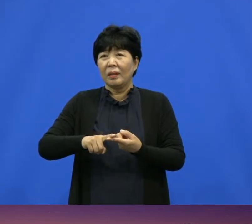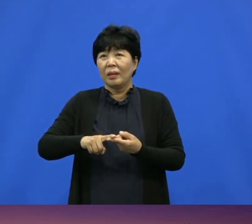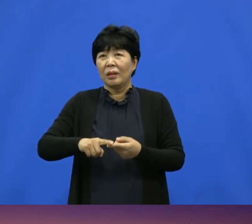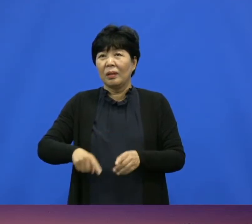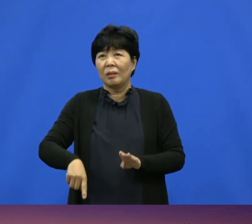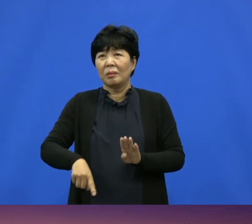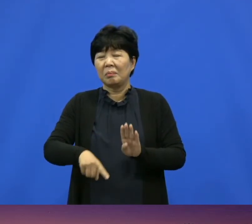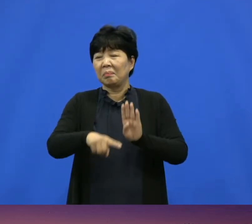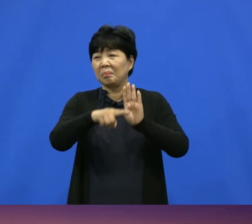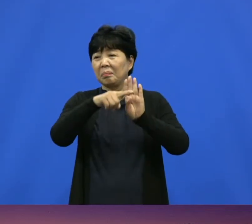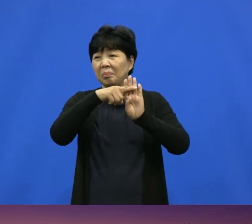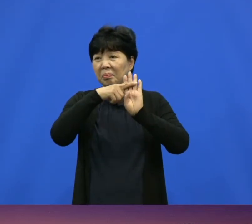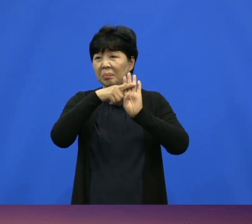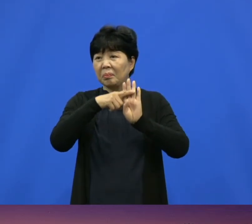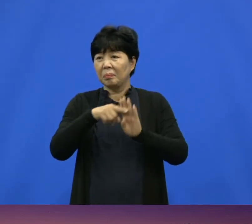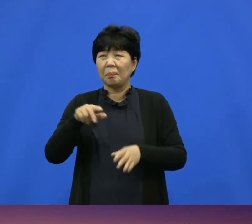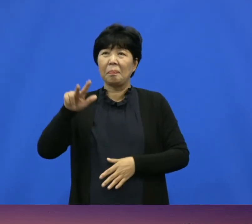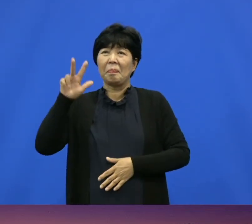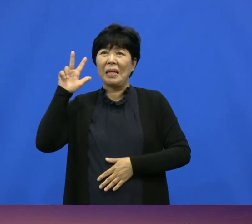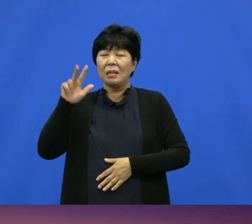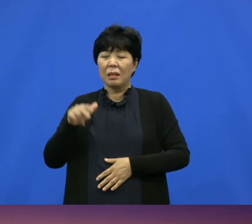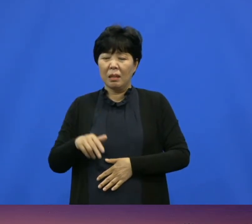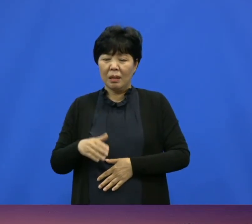갈 때까지 간 거예요. 그 정도면.